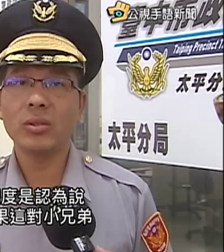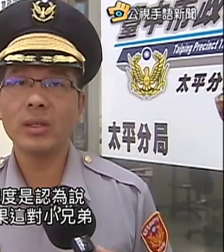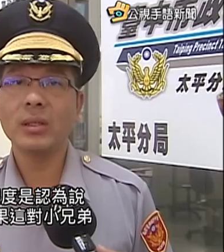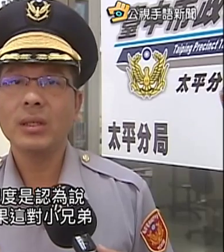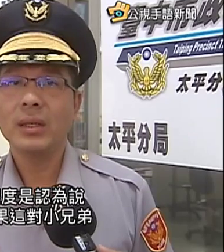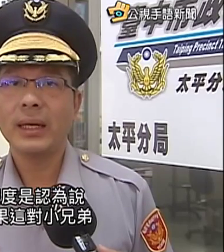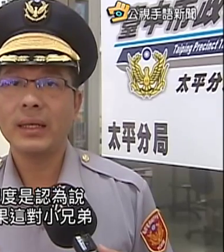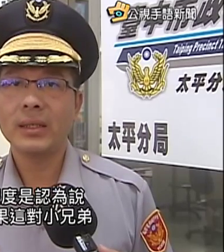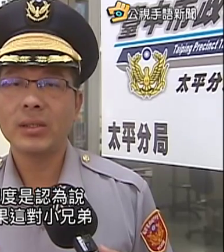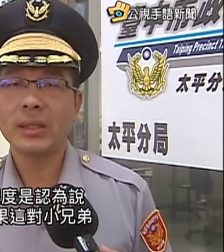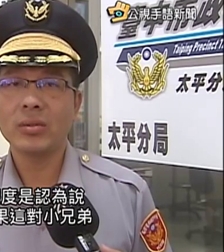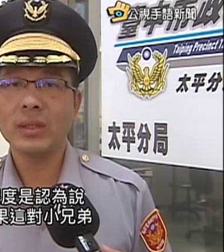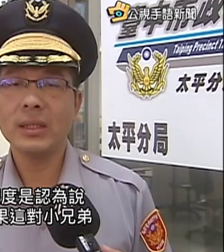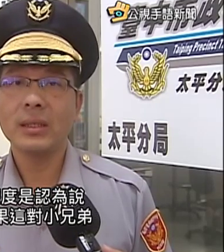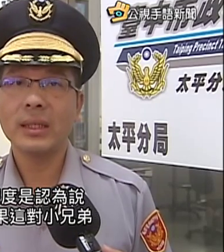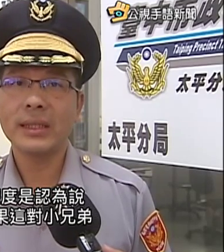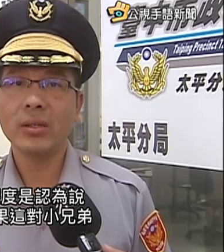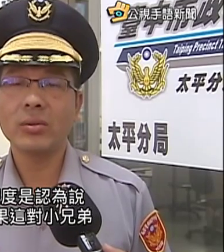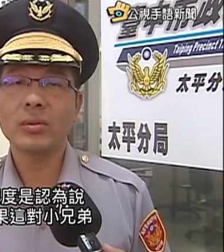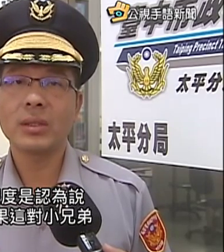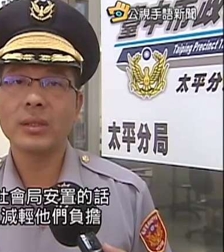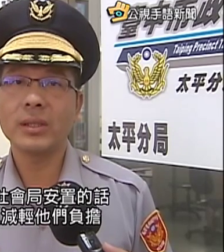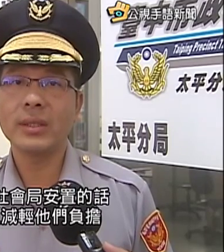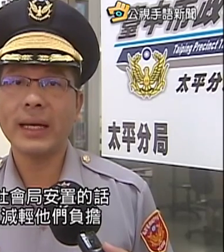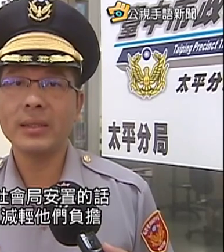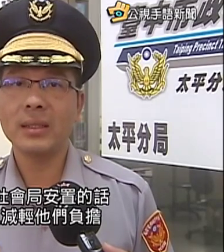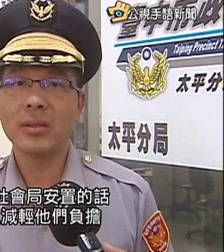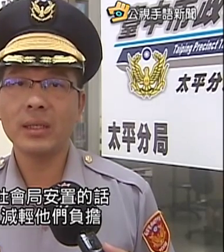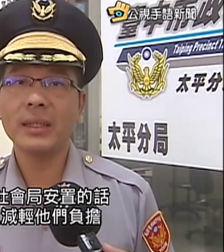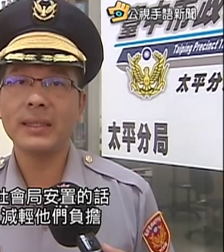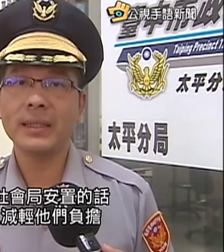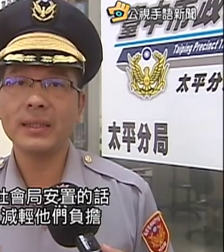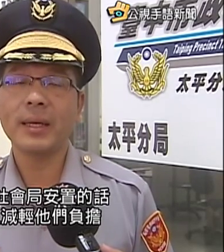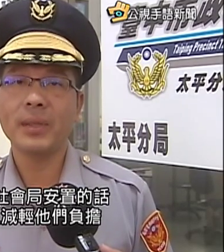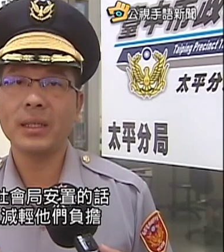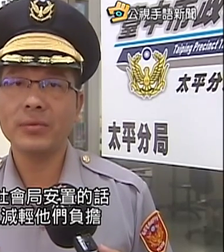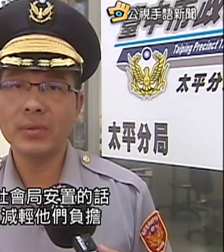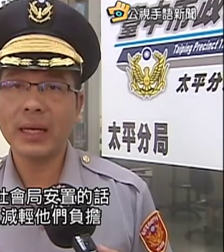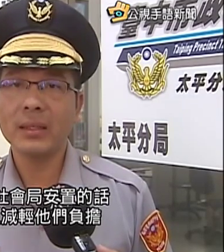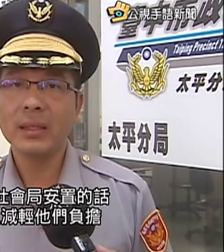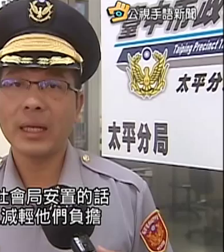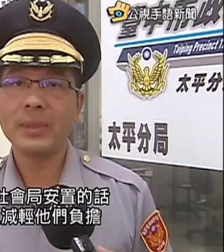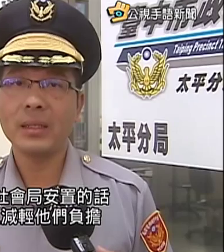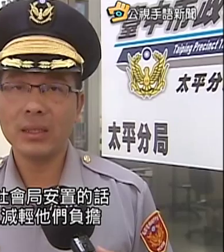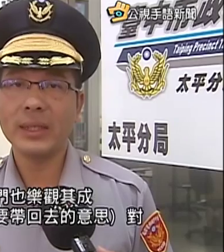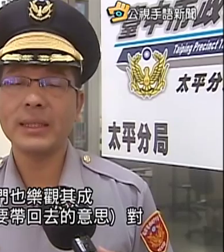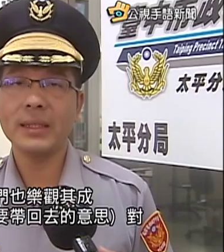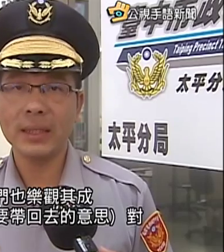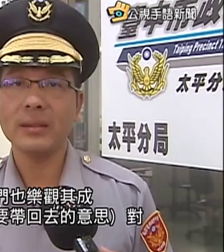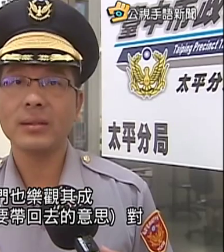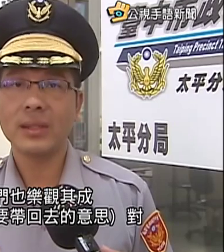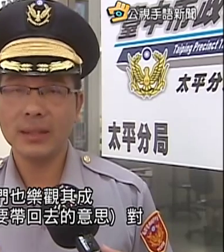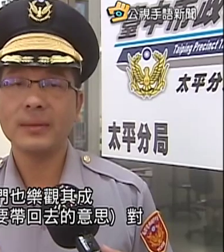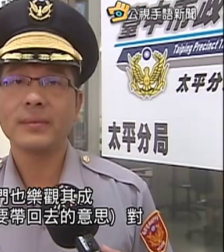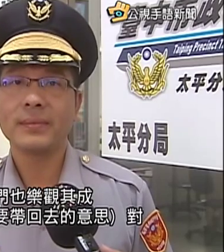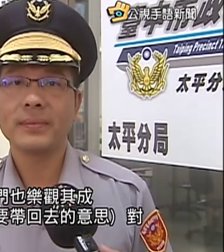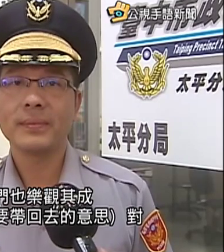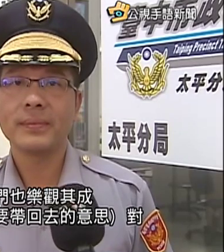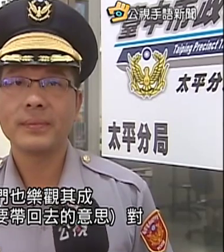对小兄弟，那交由社会局来安置的话，可以减轻他们的一个负担，他们也乐观其成，是。 所以根本没